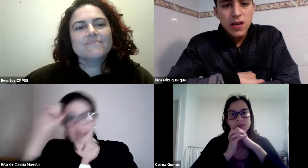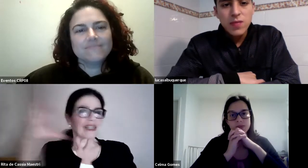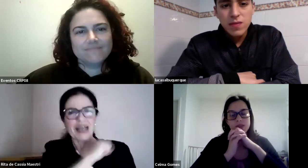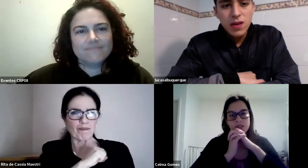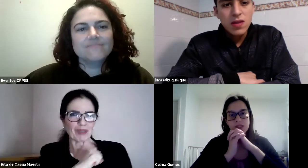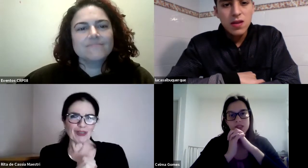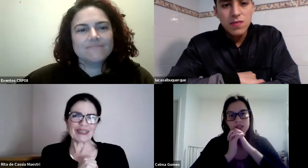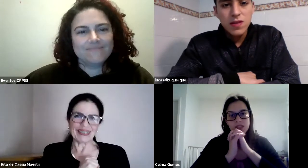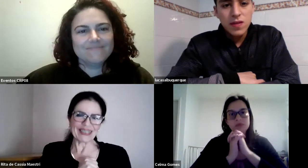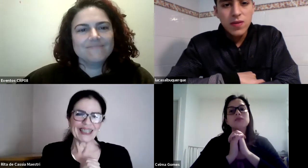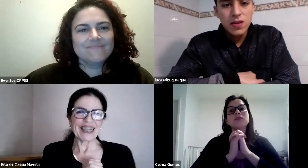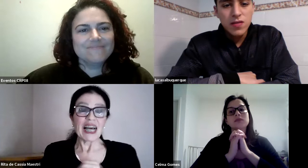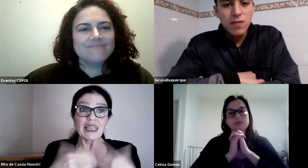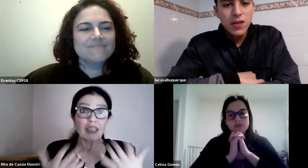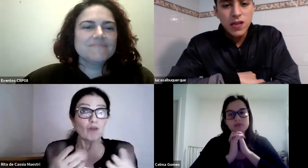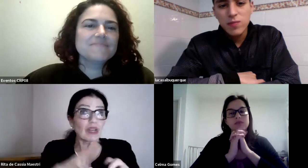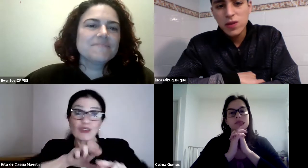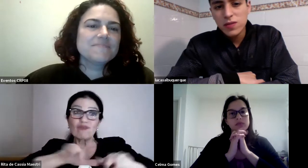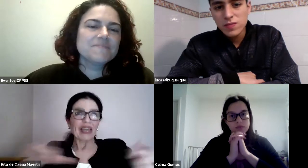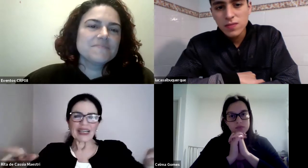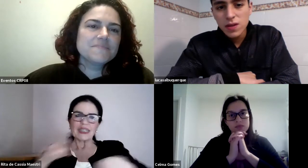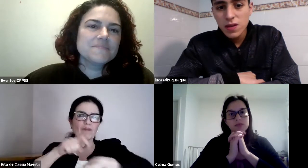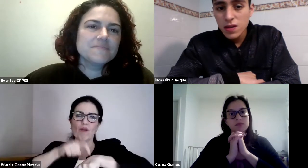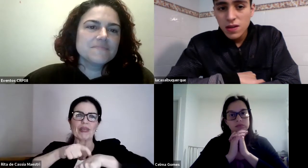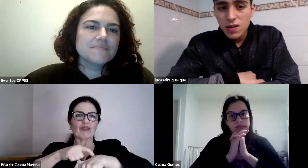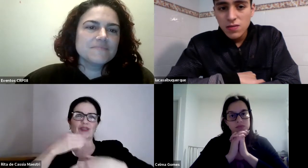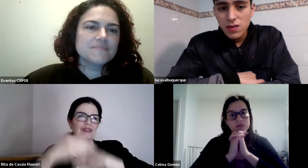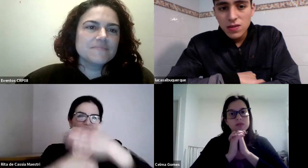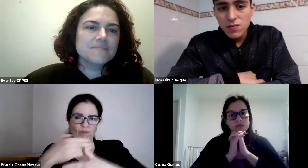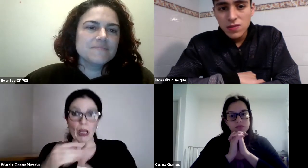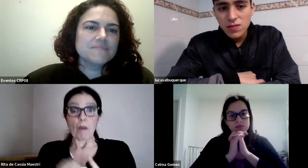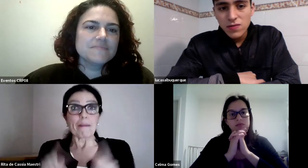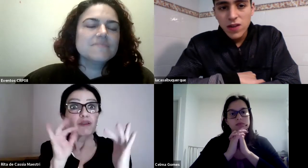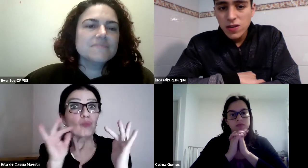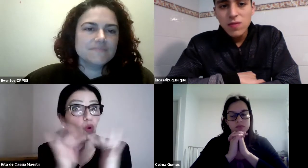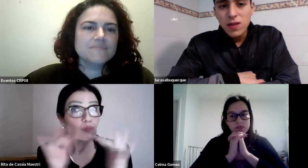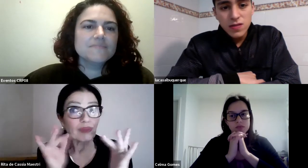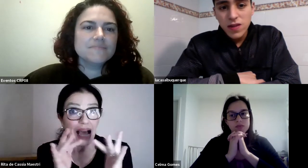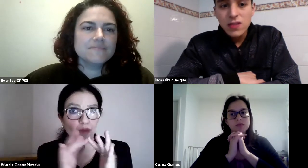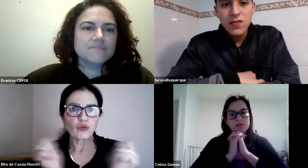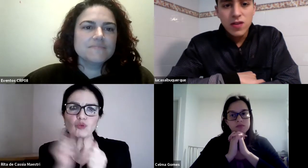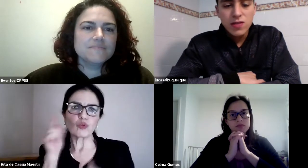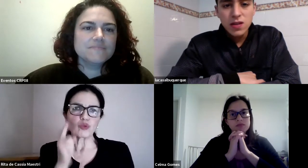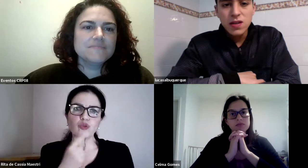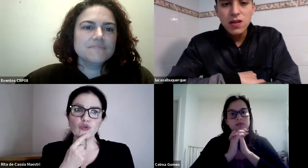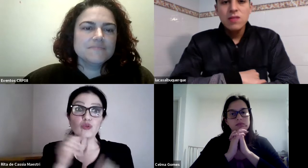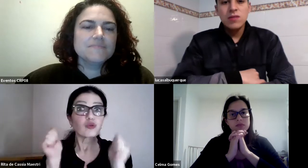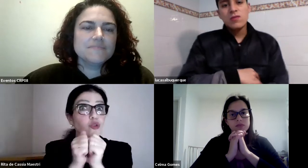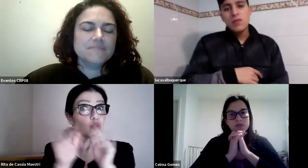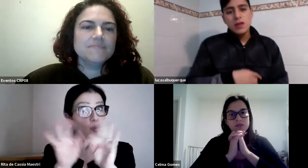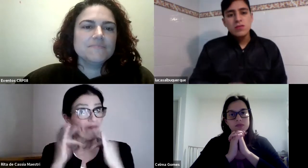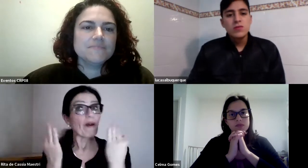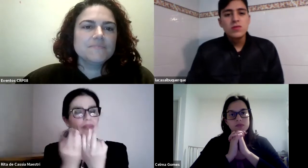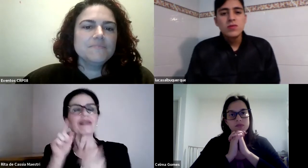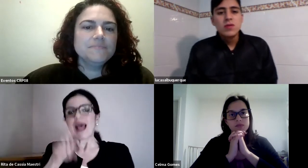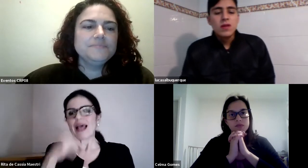mais rapidamente, você vai aprender de forma mais rápida. Então, nós temos vários momentos e várias formas, né? Mas o